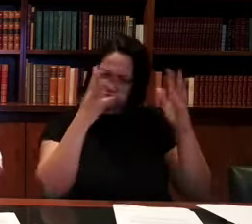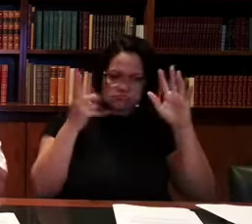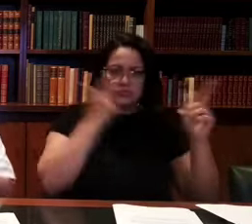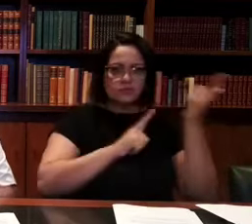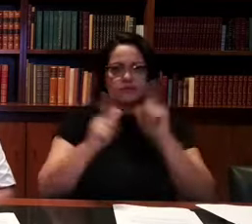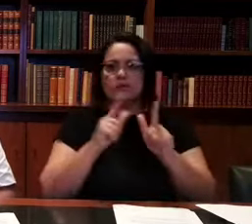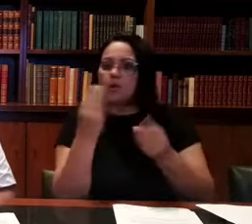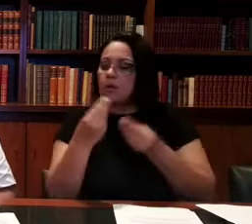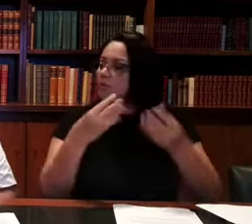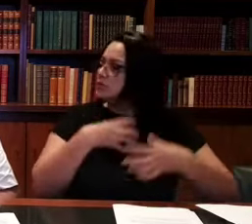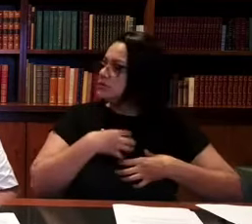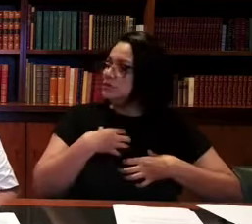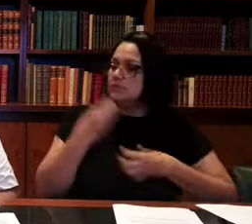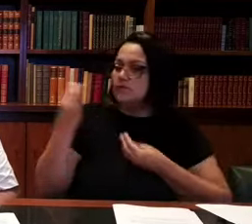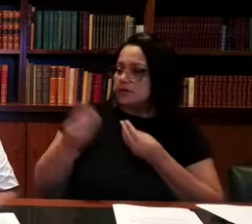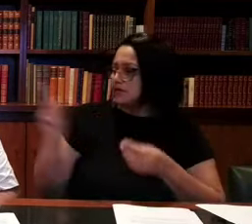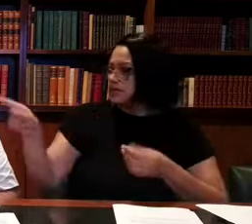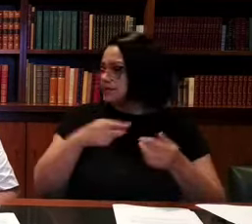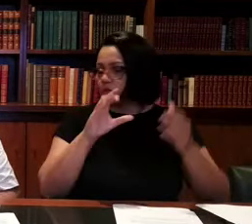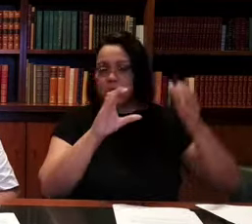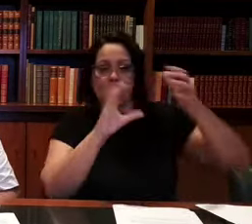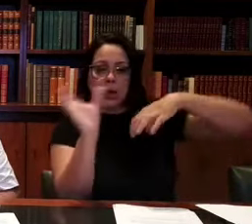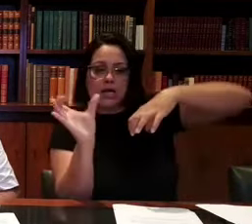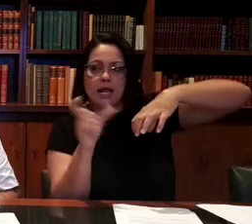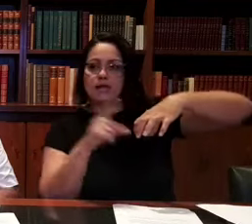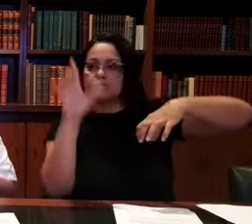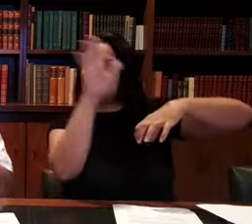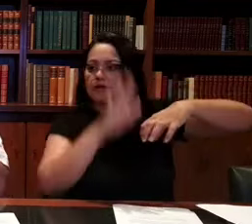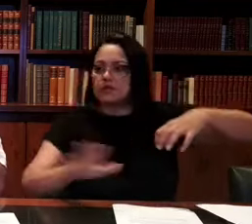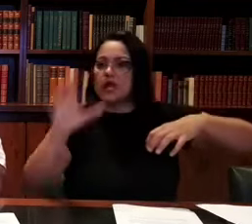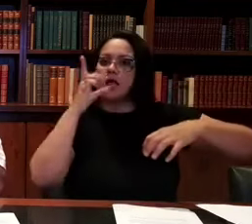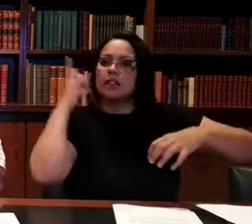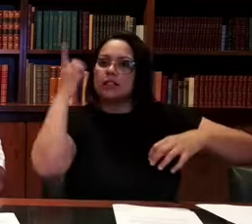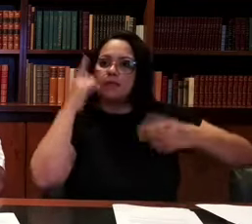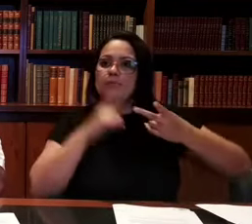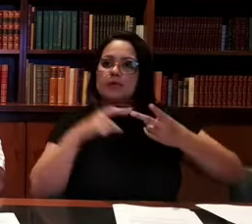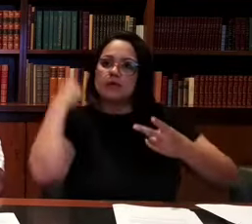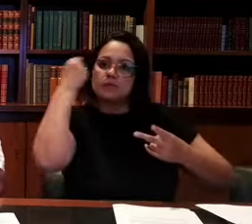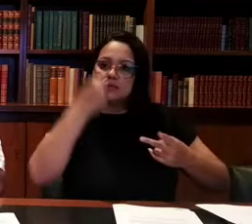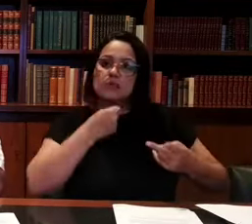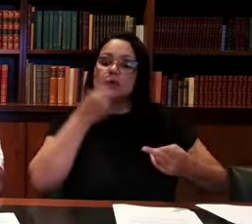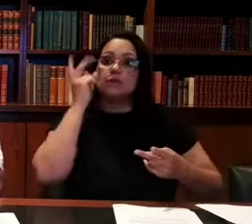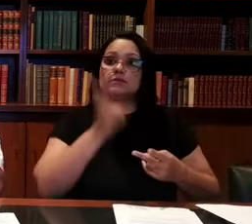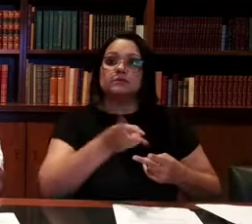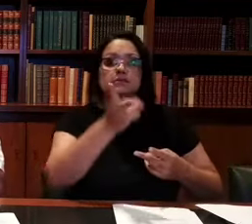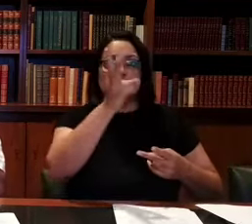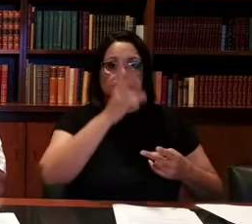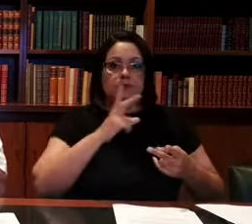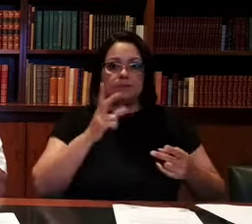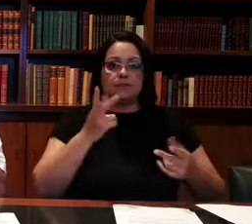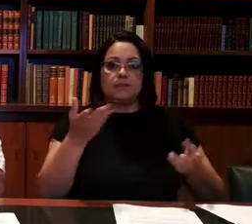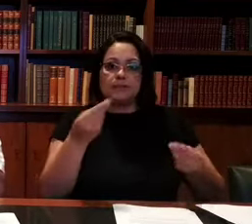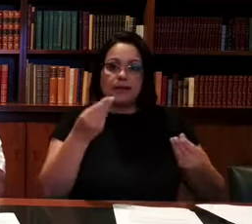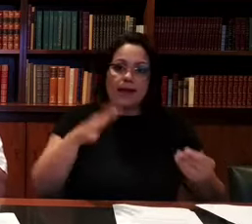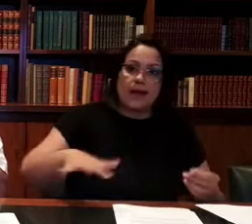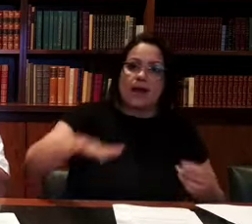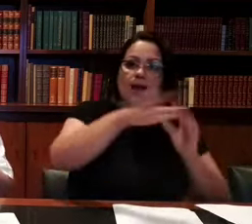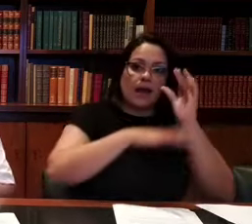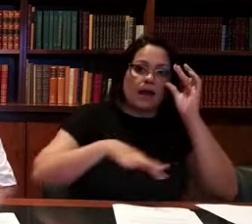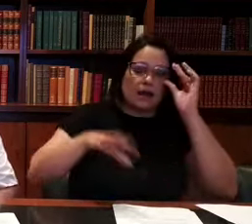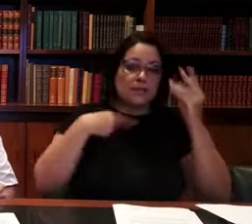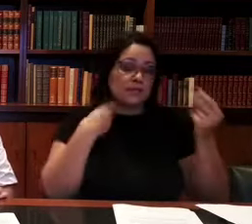como é que o está lidando com congresso nacional com deputados e senadores que sempre tiveram aí Esta área